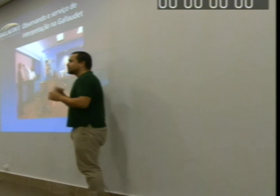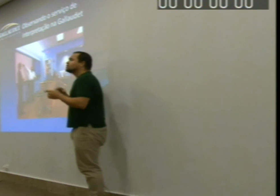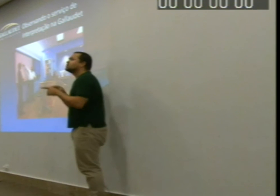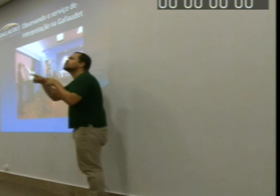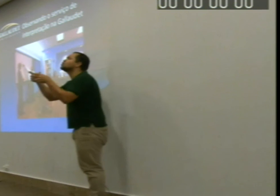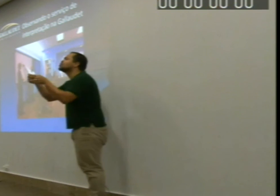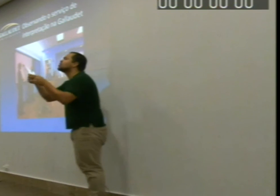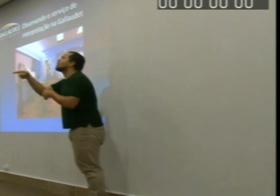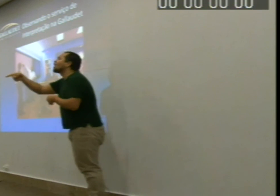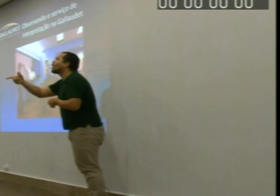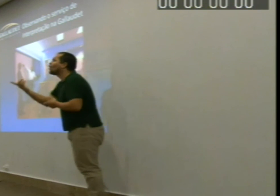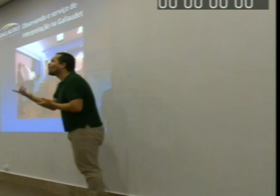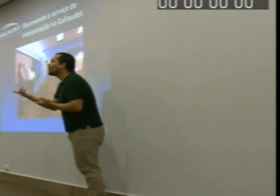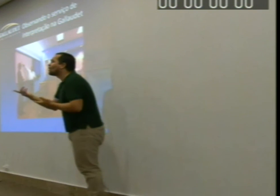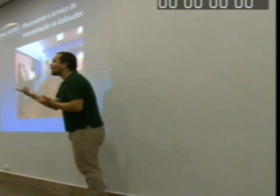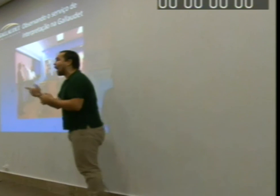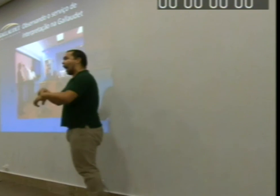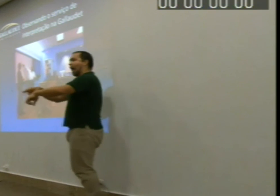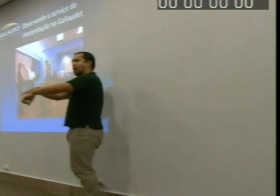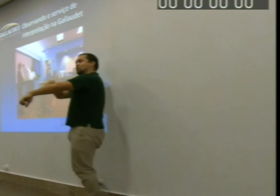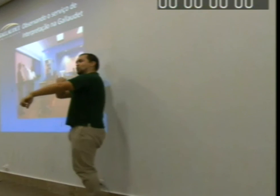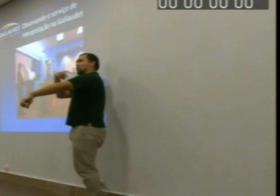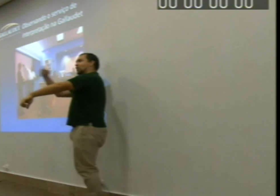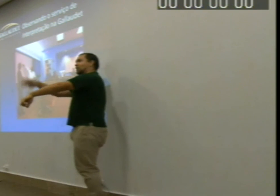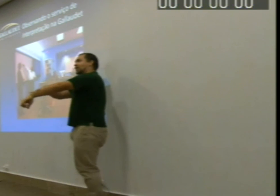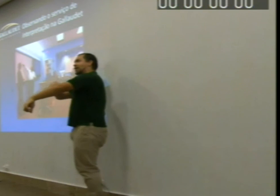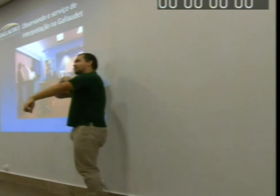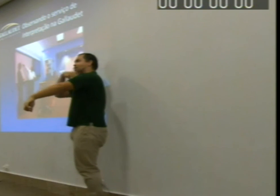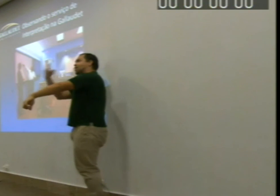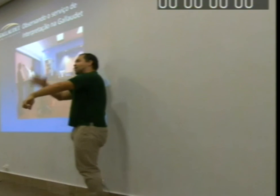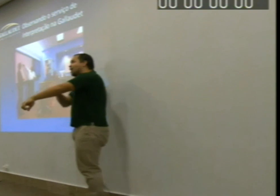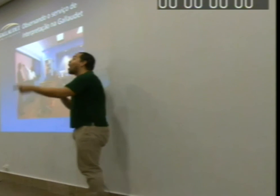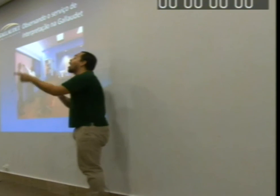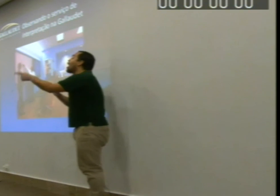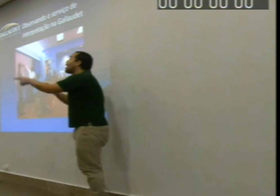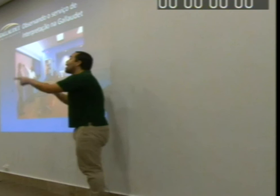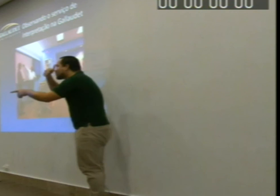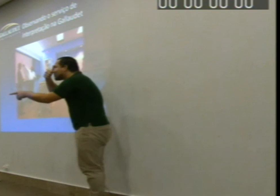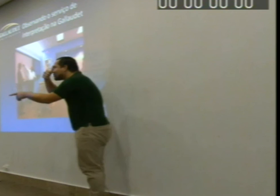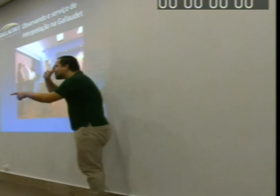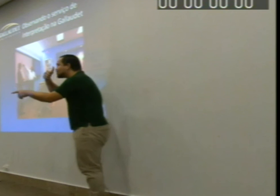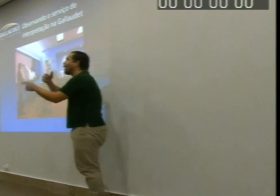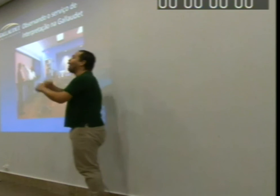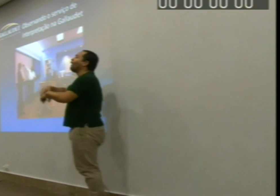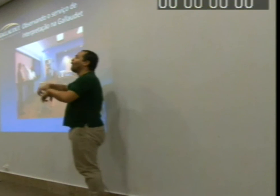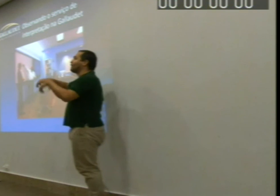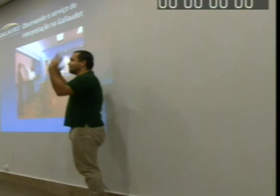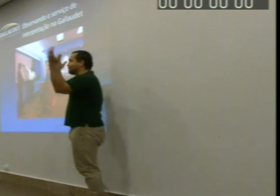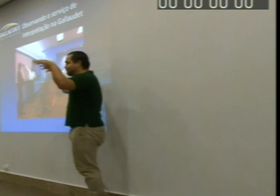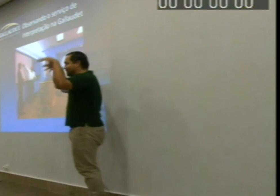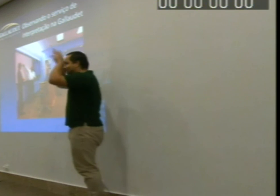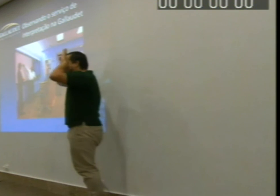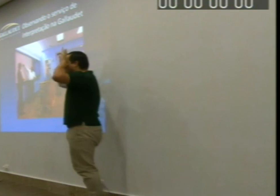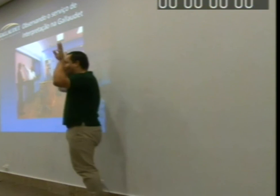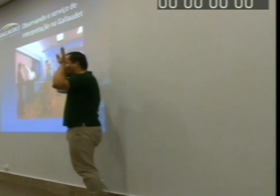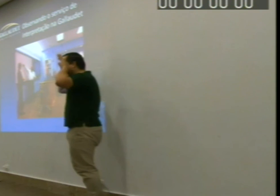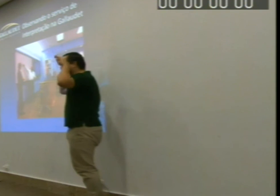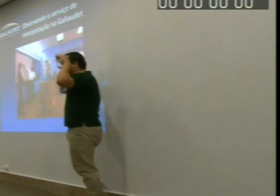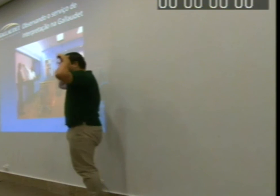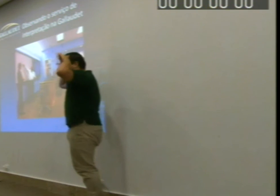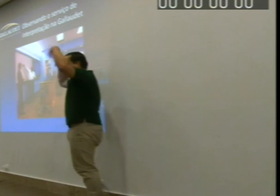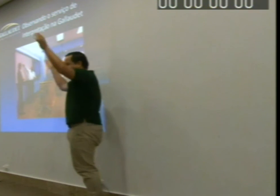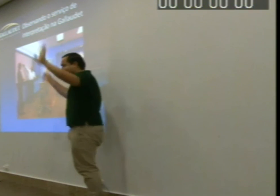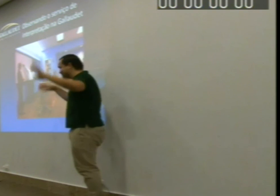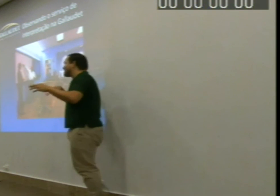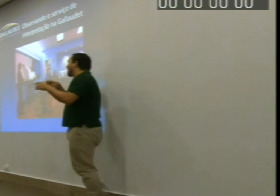3 horas 4 horas e você no seu país no Japão como é Ah é assim e no seu na Índia como é Ah é dessa